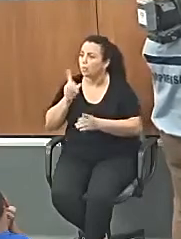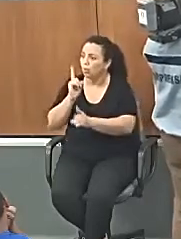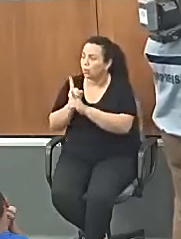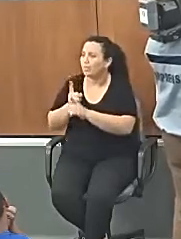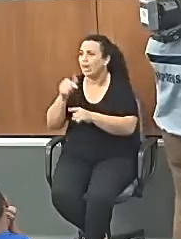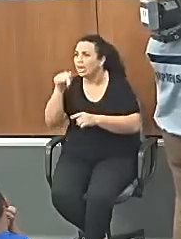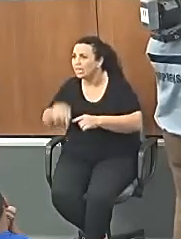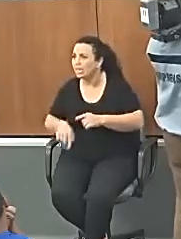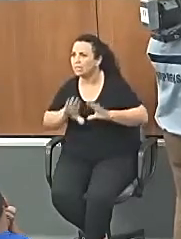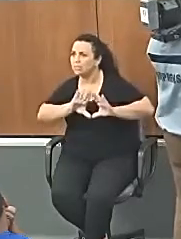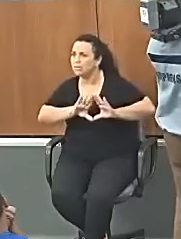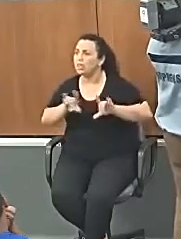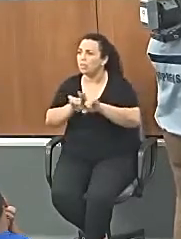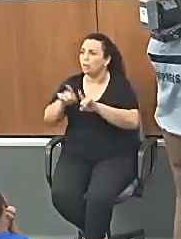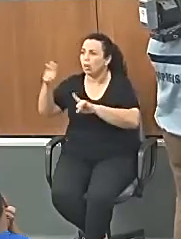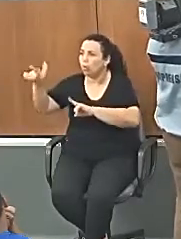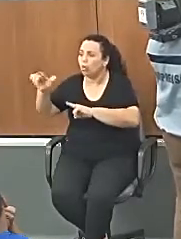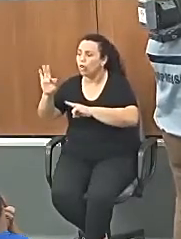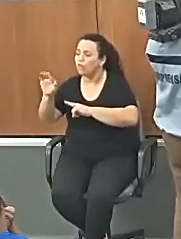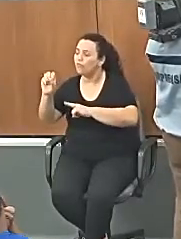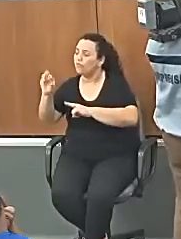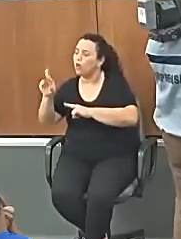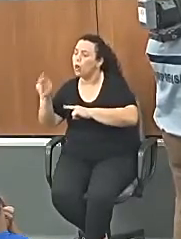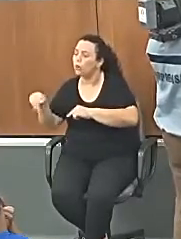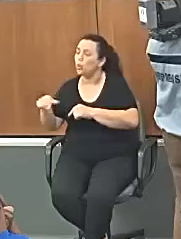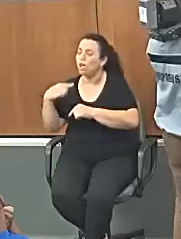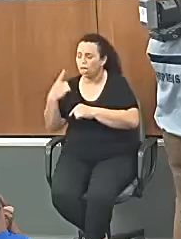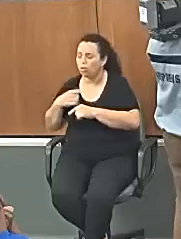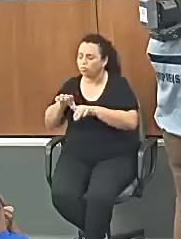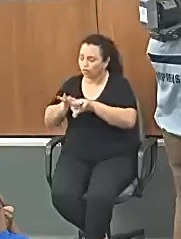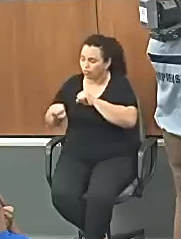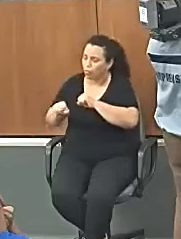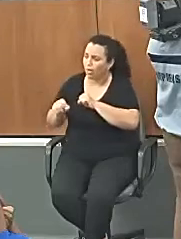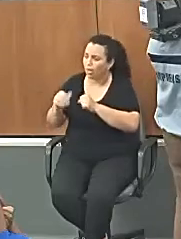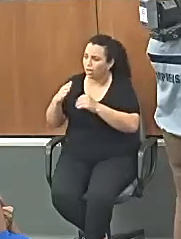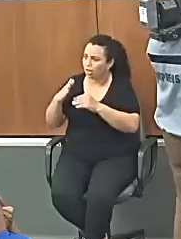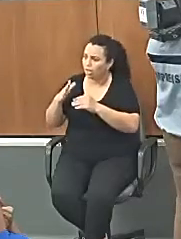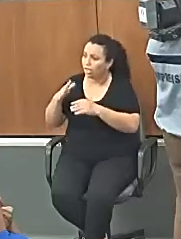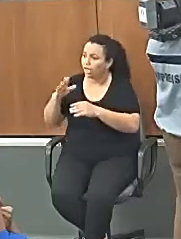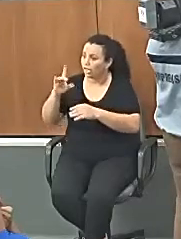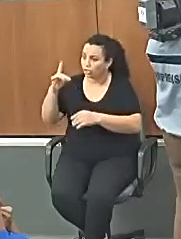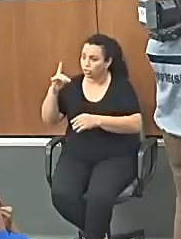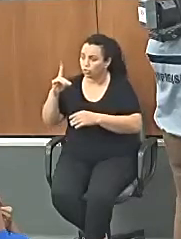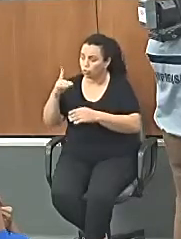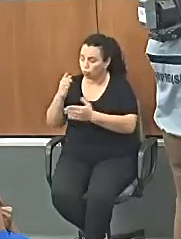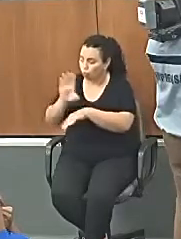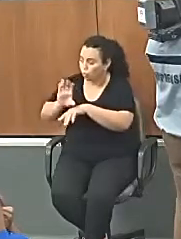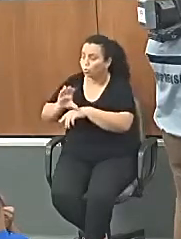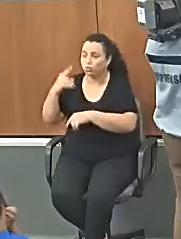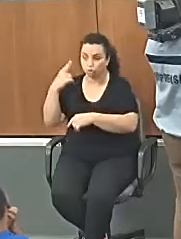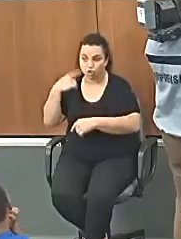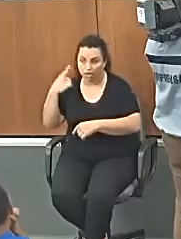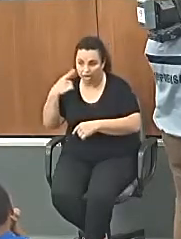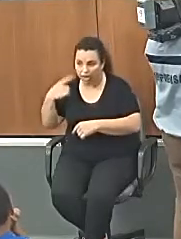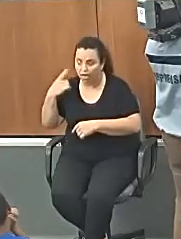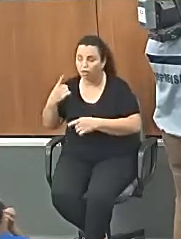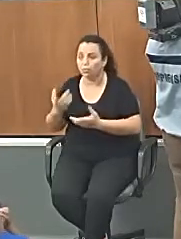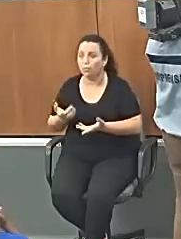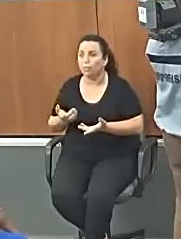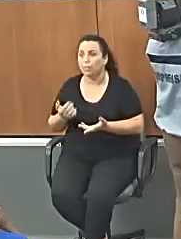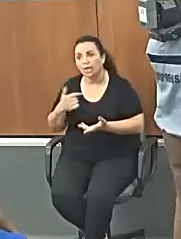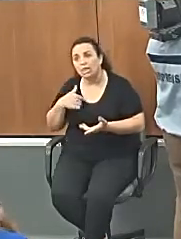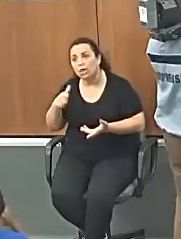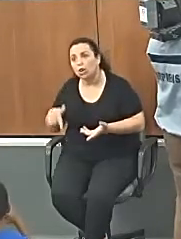temos a mesma formação também sou formado em direito e assumia menos um pouco mais de um mês a coordenadoria agora